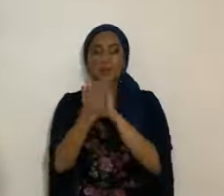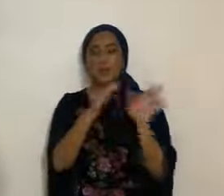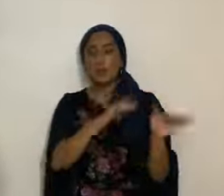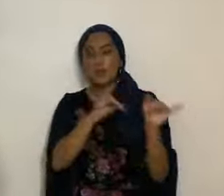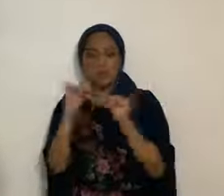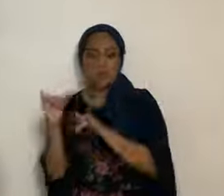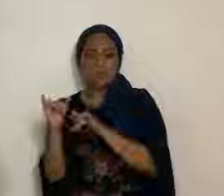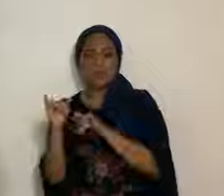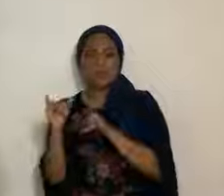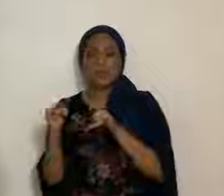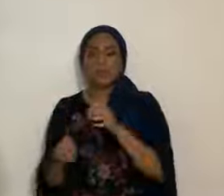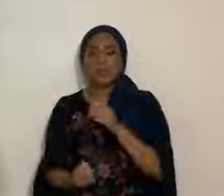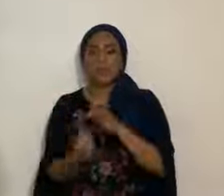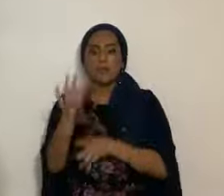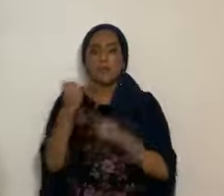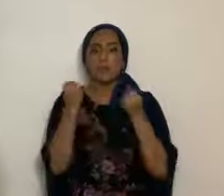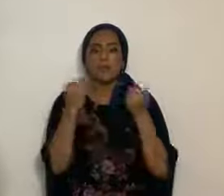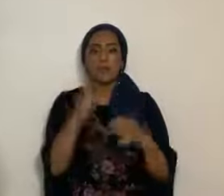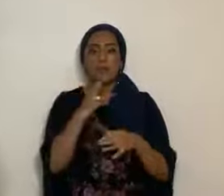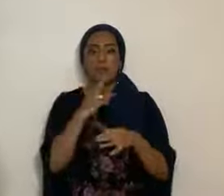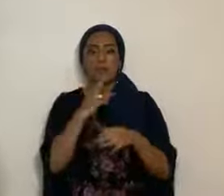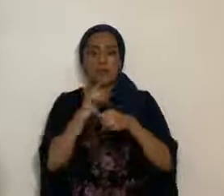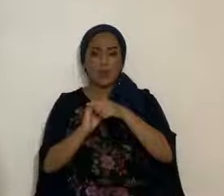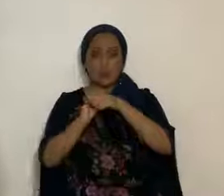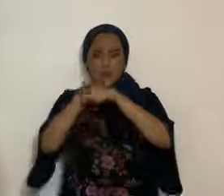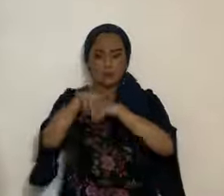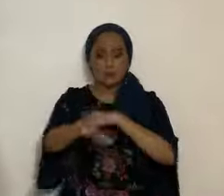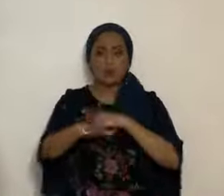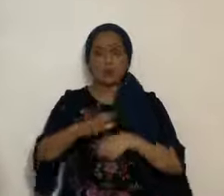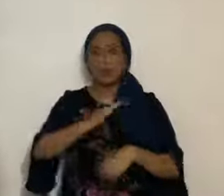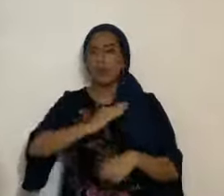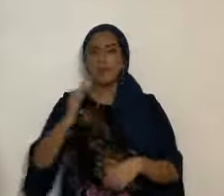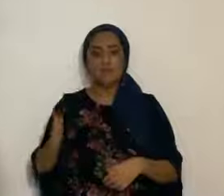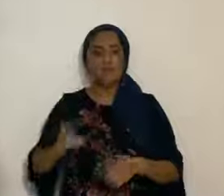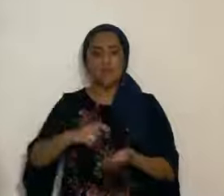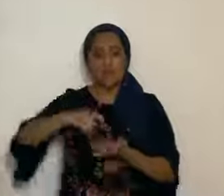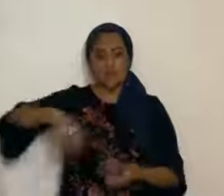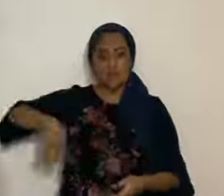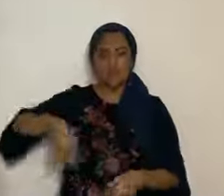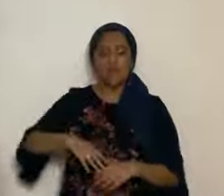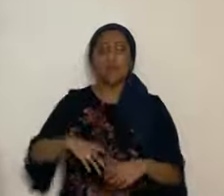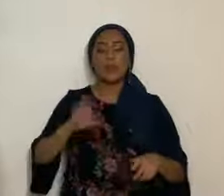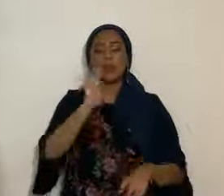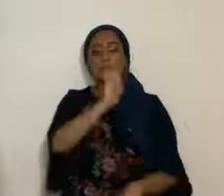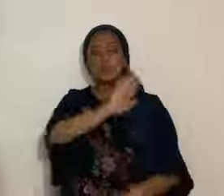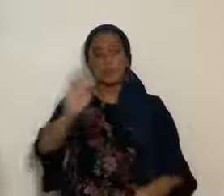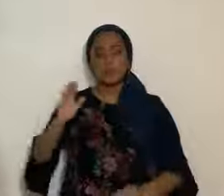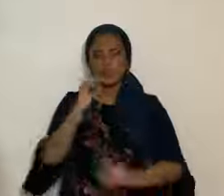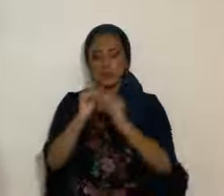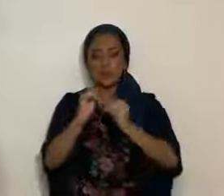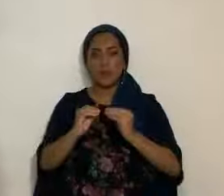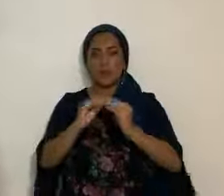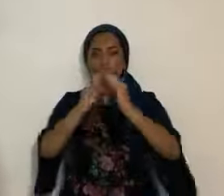como manantial de aguas cuyas aguas nunca faltan. Y los tuyos edificarán las ruinas antiguas,